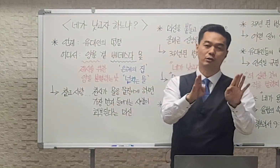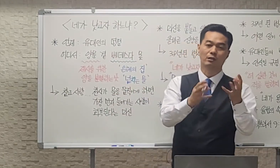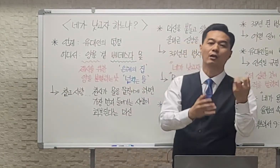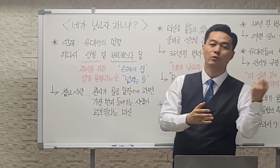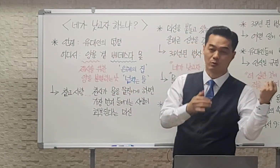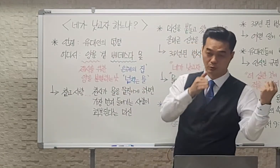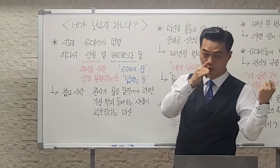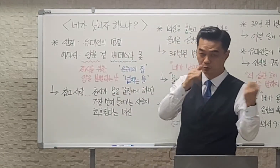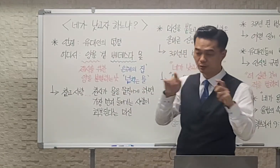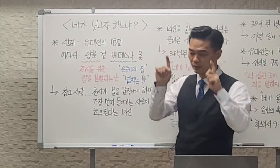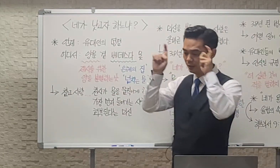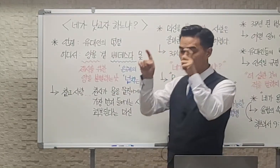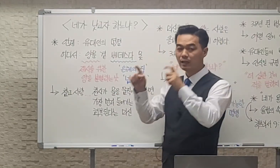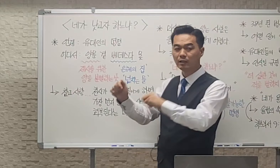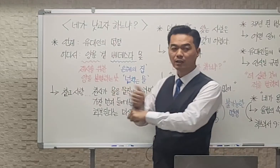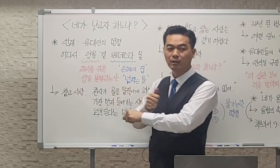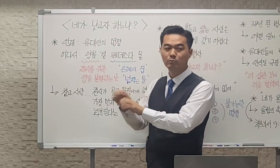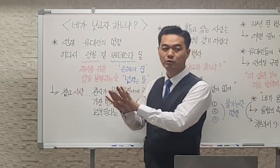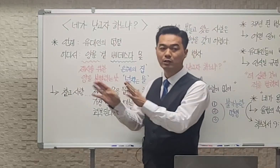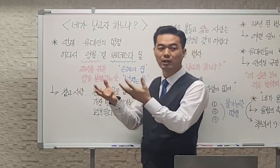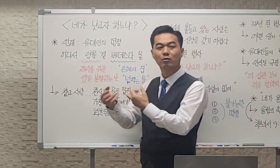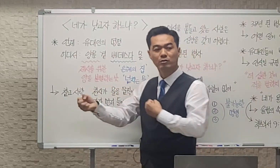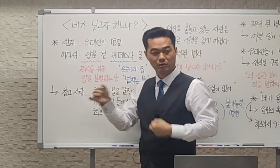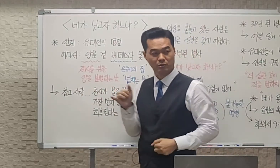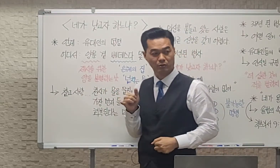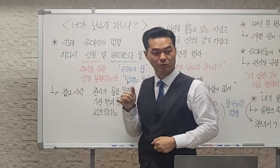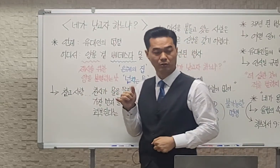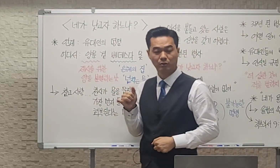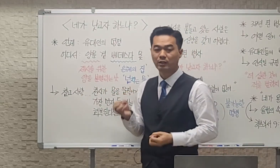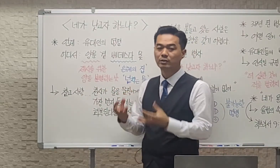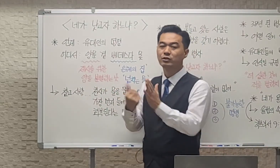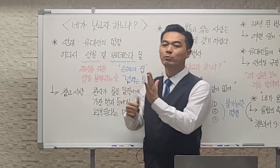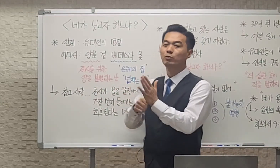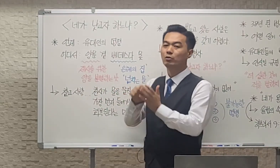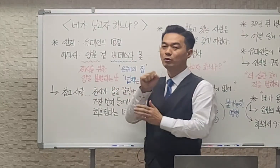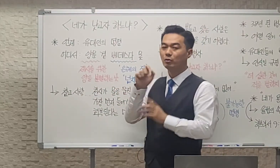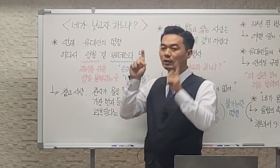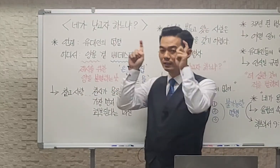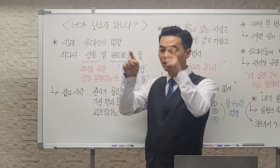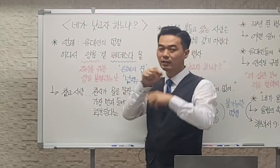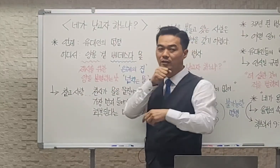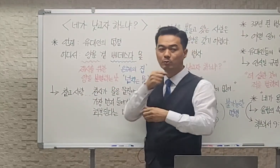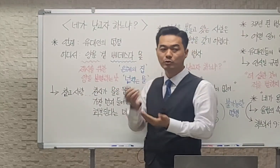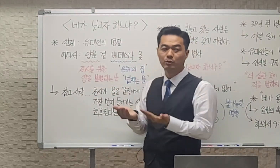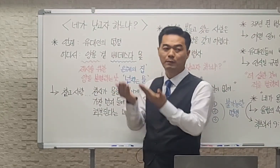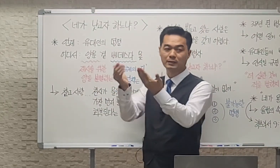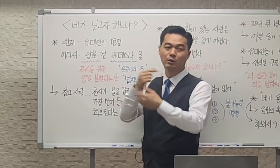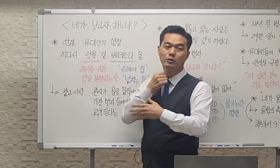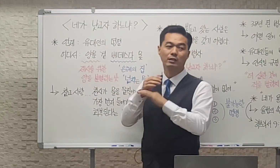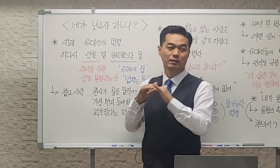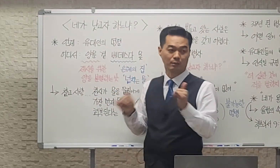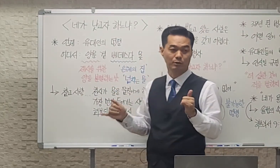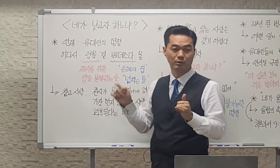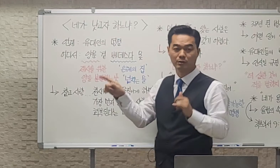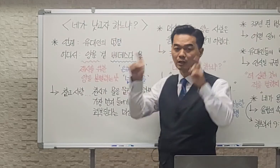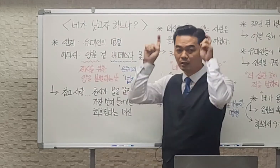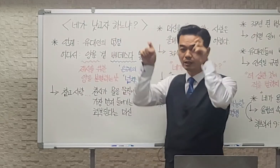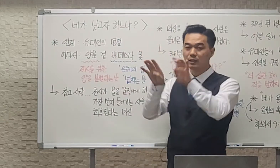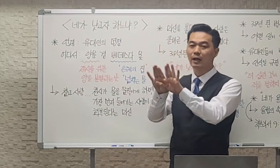따로 있고 양이 다니는 문이 따로 있어서 제물로 양이나 염소를 바치고자 하는 사람들은 이